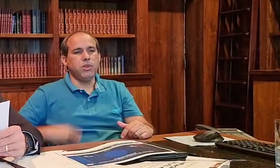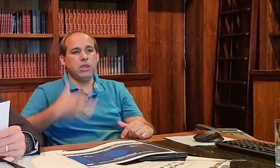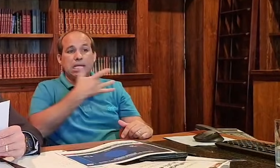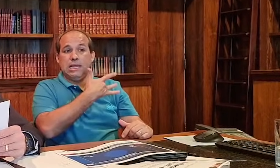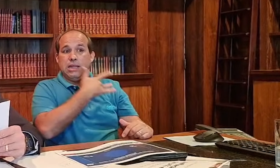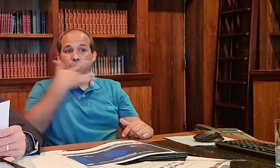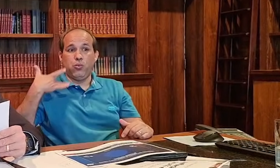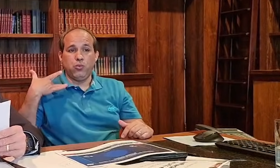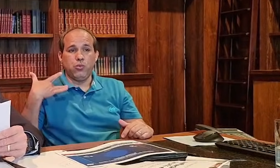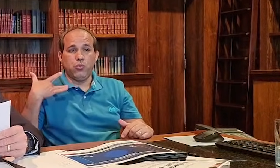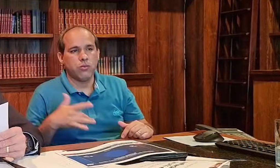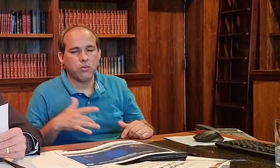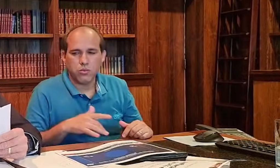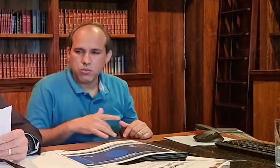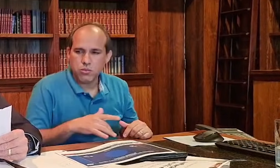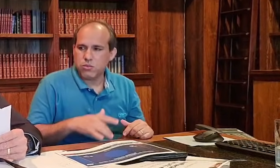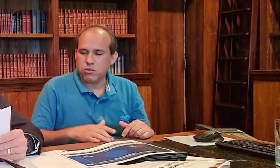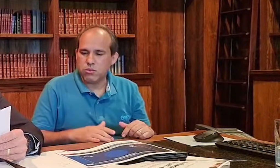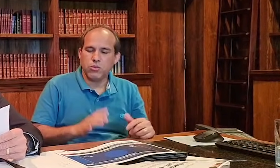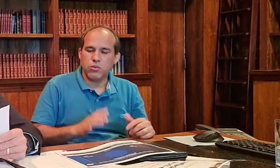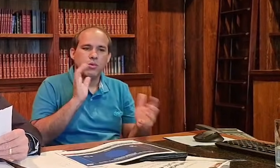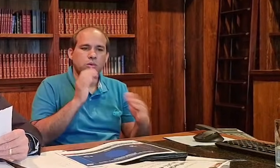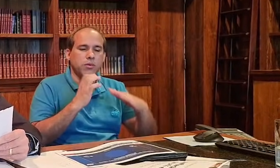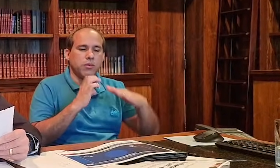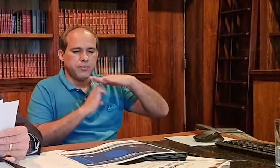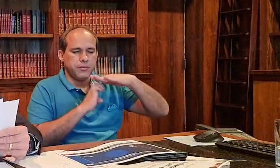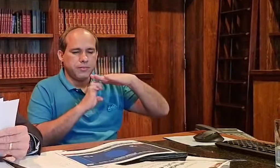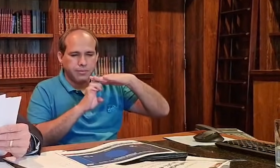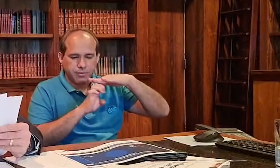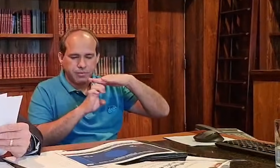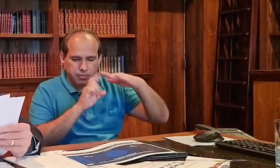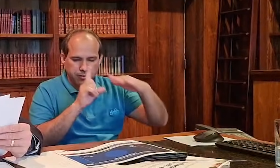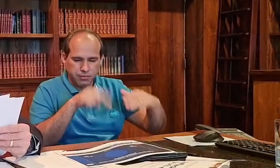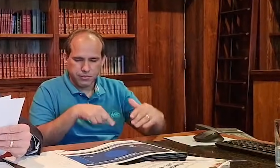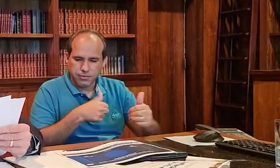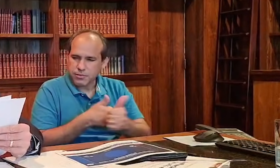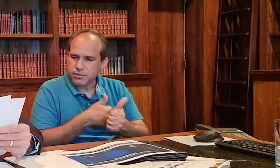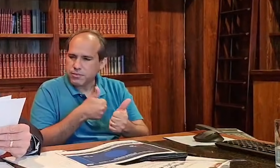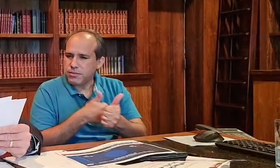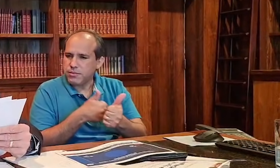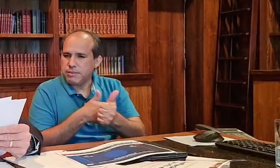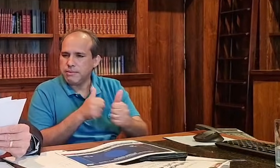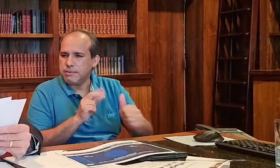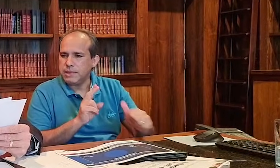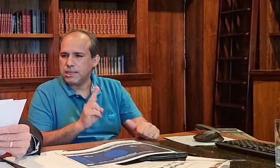que a empresa, aqui ó,